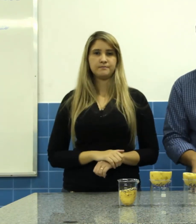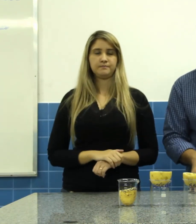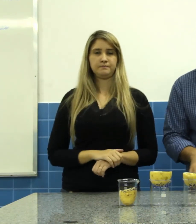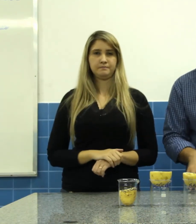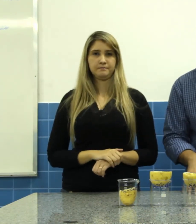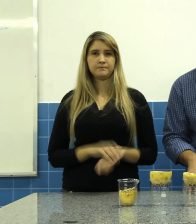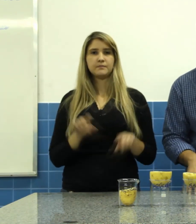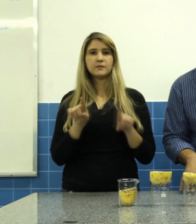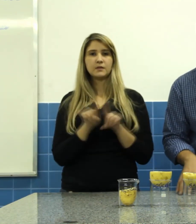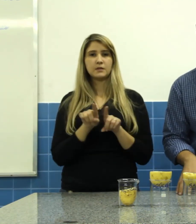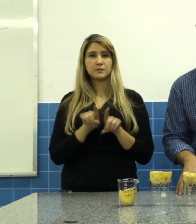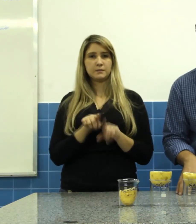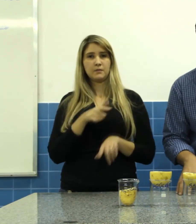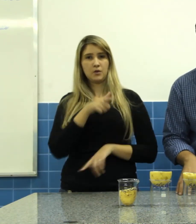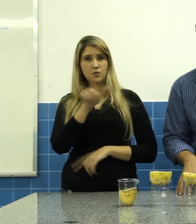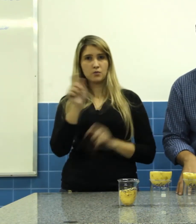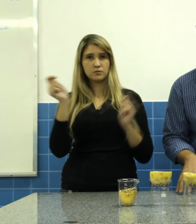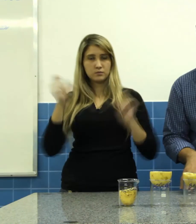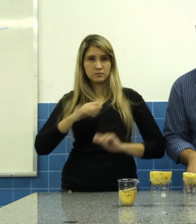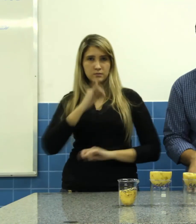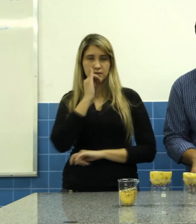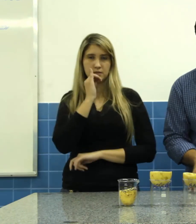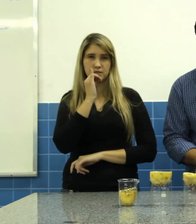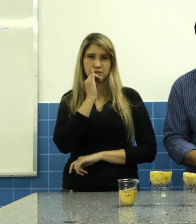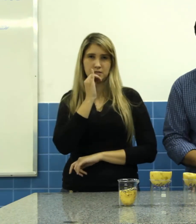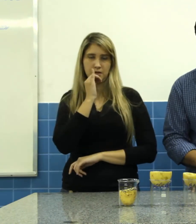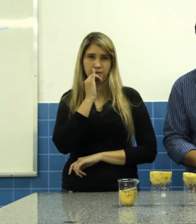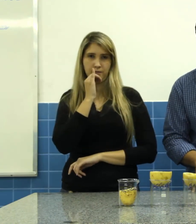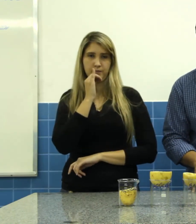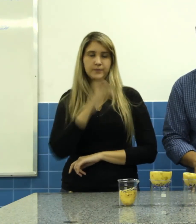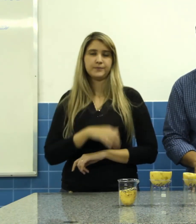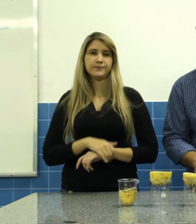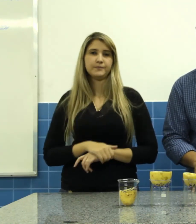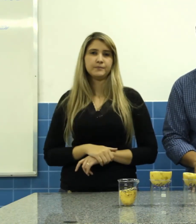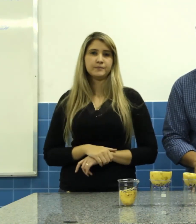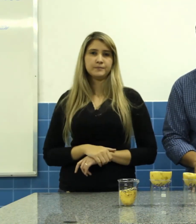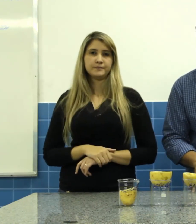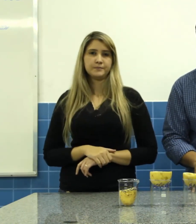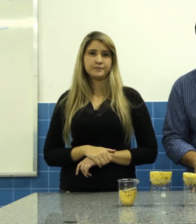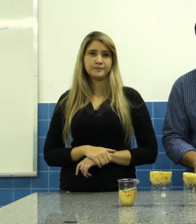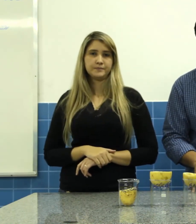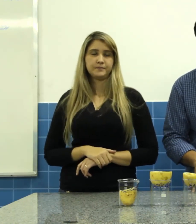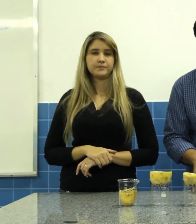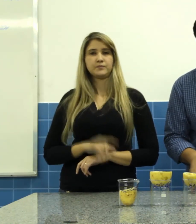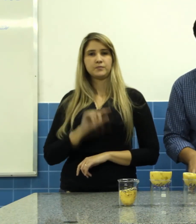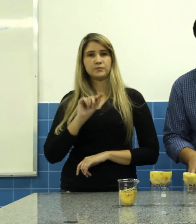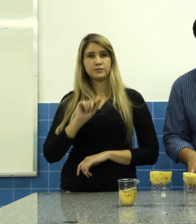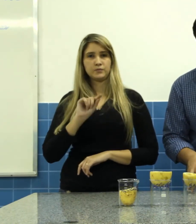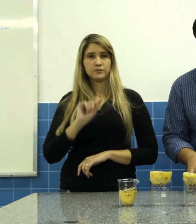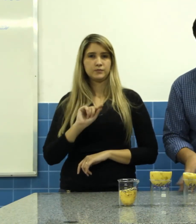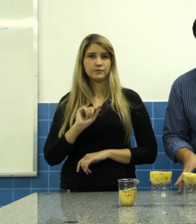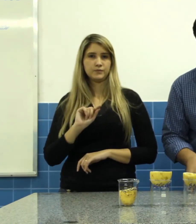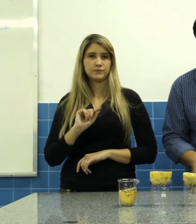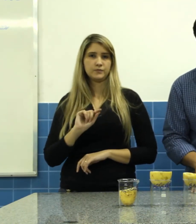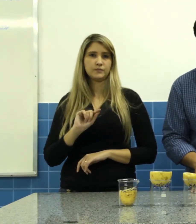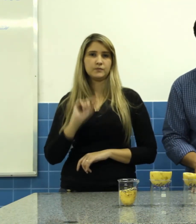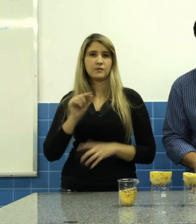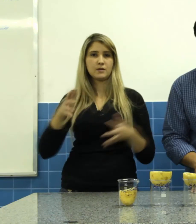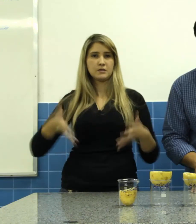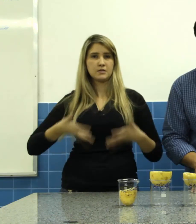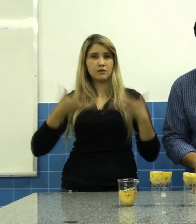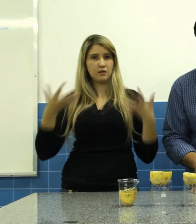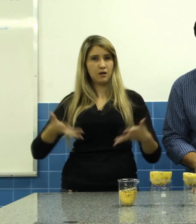Uma outra situação prática para finalizarmos é o caso da